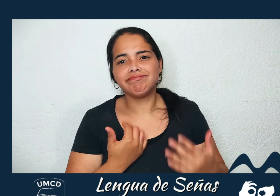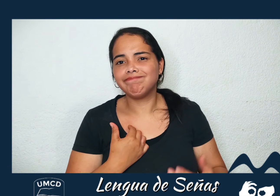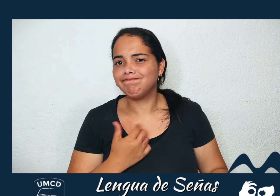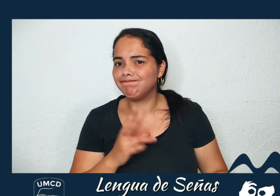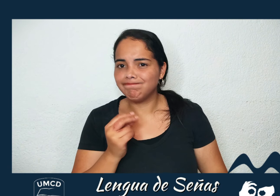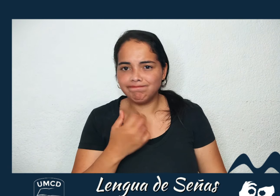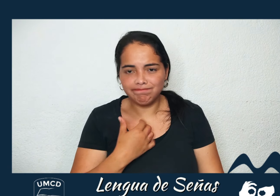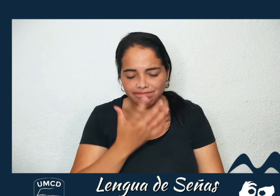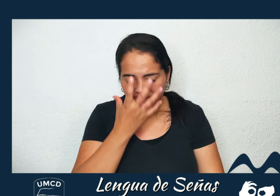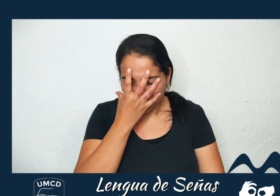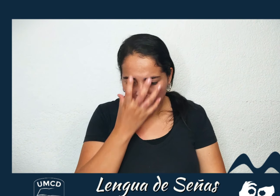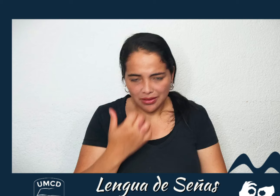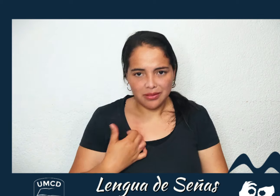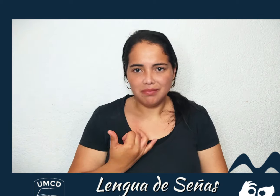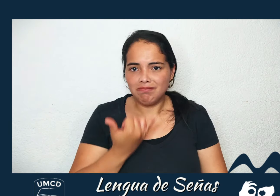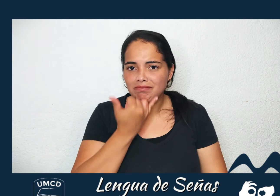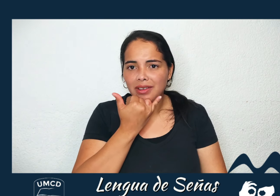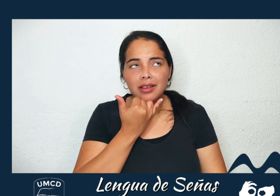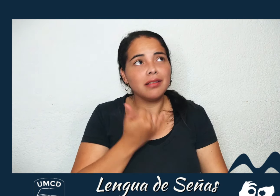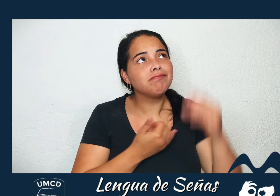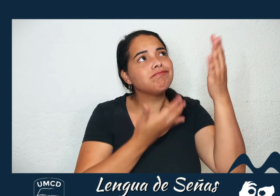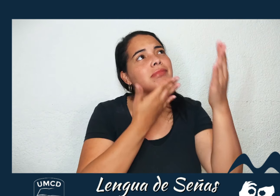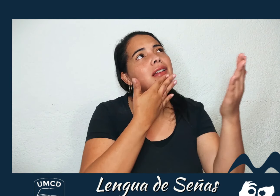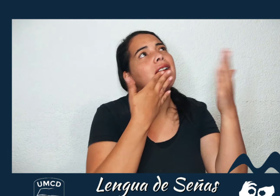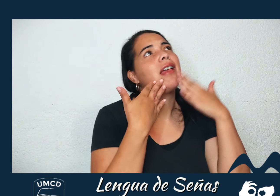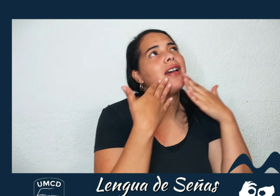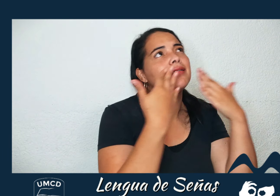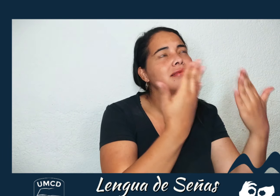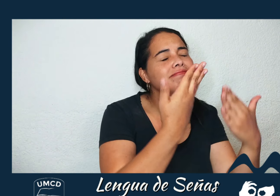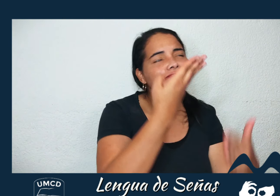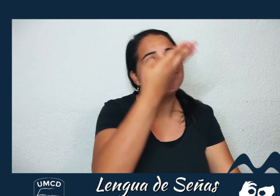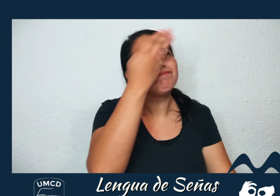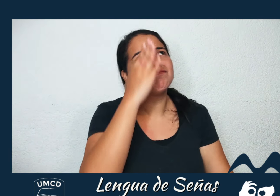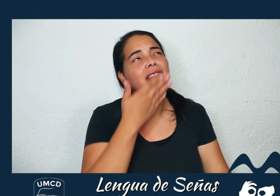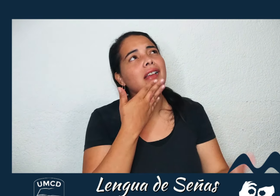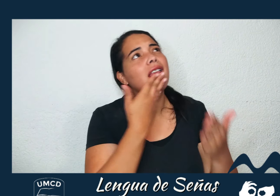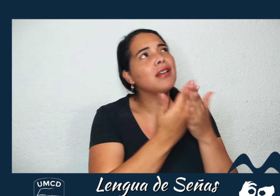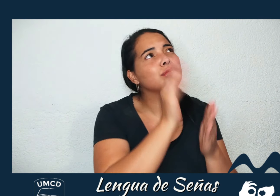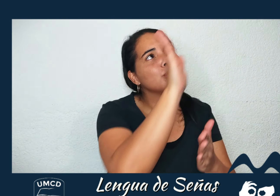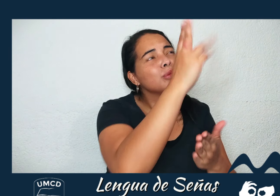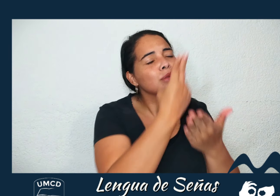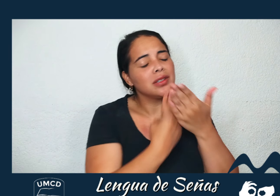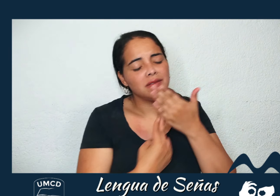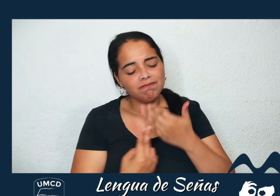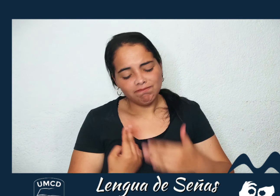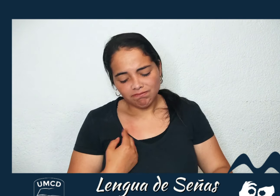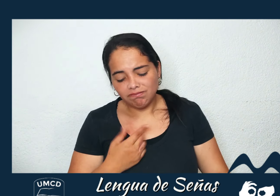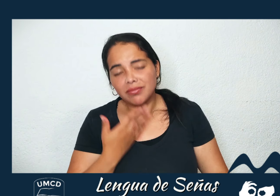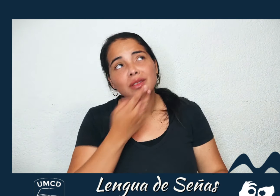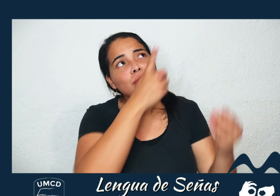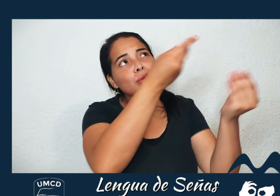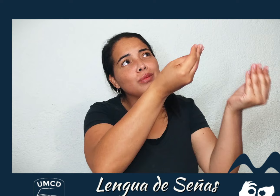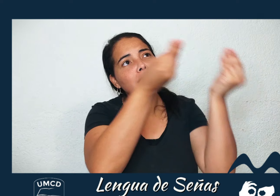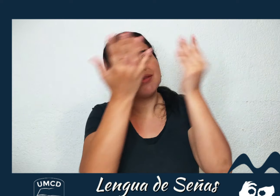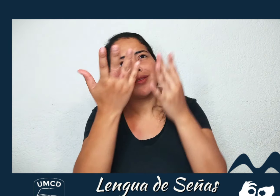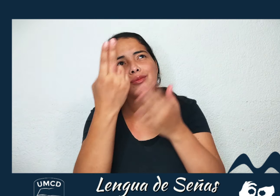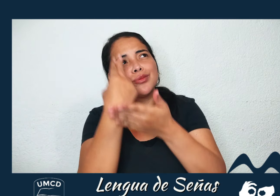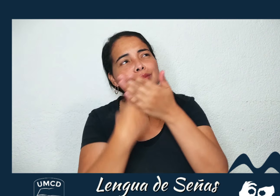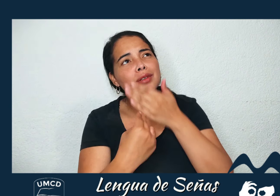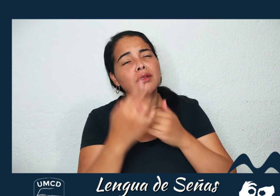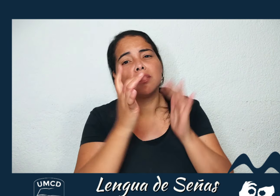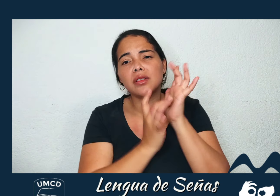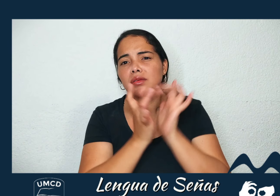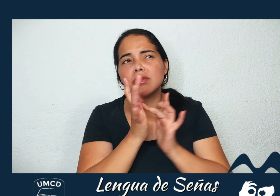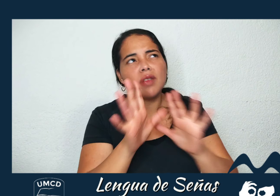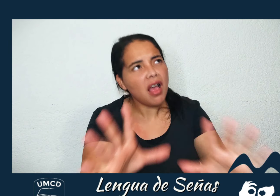yo nunca hubiera podido conseguir. Gracias debemos dar a Dios porque entregó a su Hijo